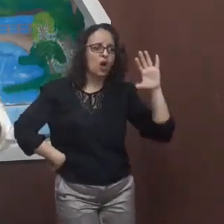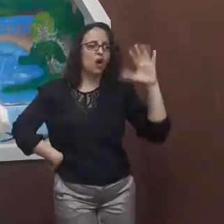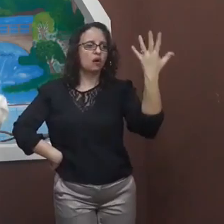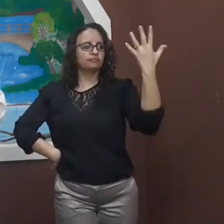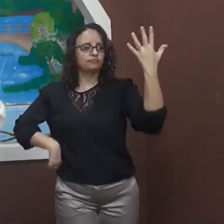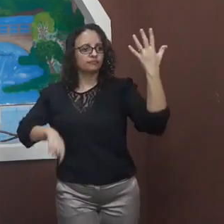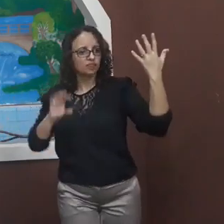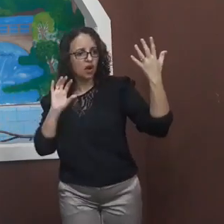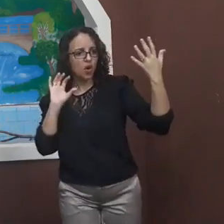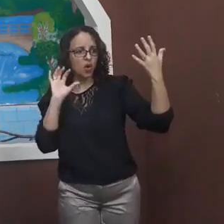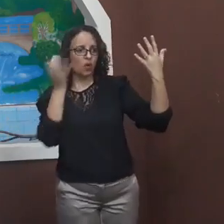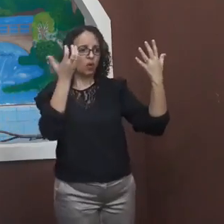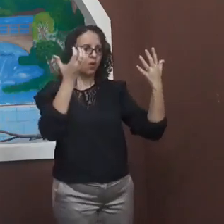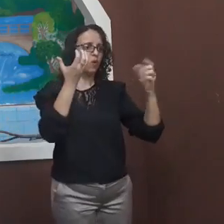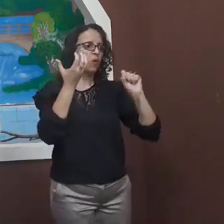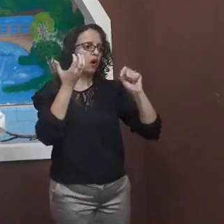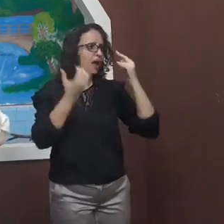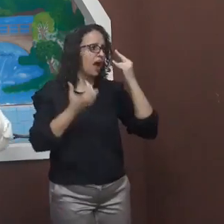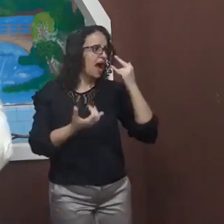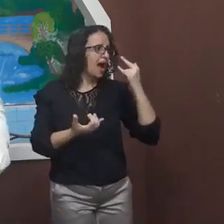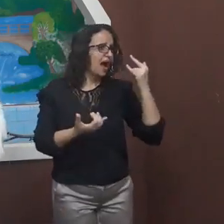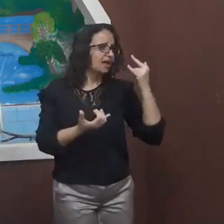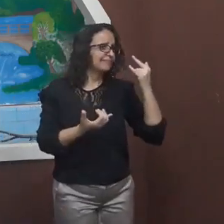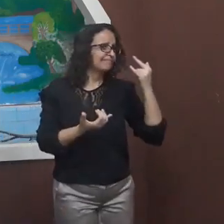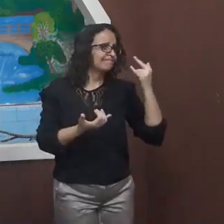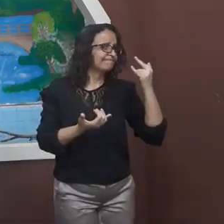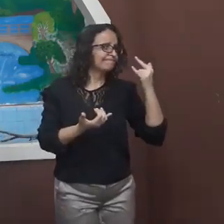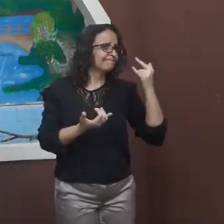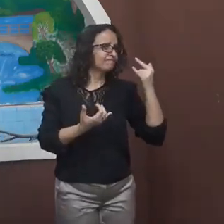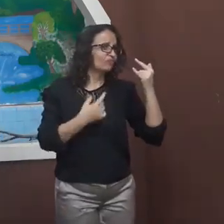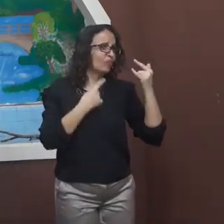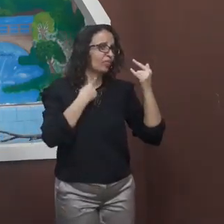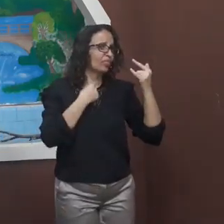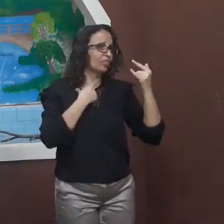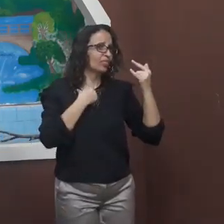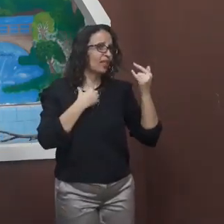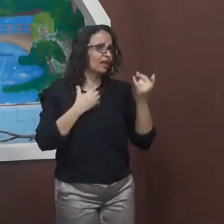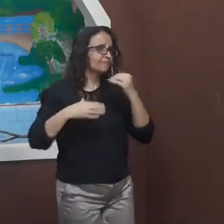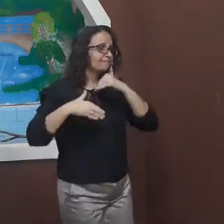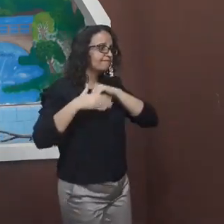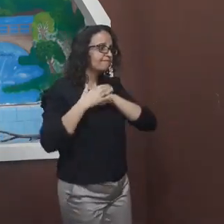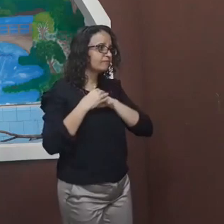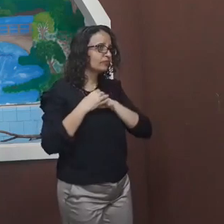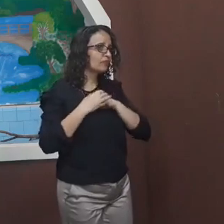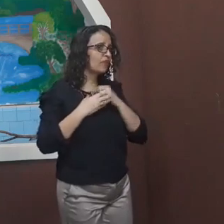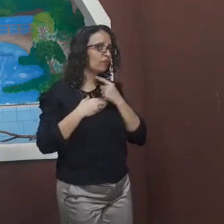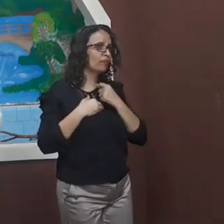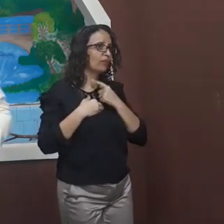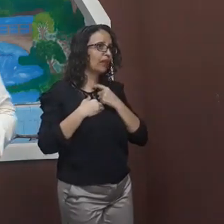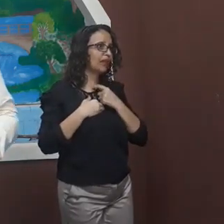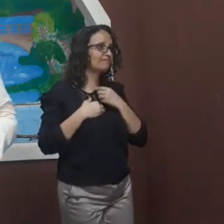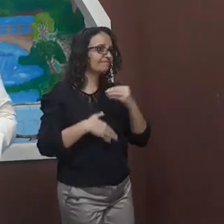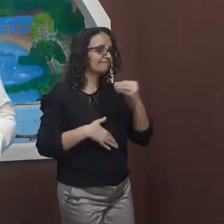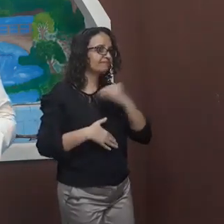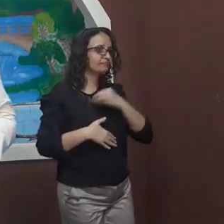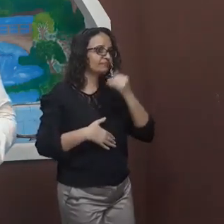que cobiçou, em que deixou essa cobiça ali, deu à luz ao